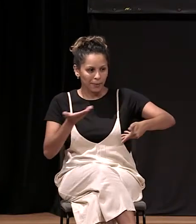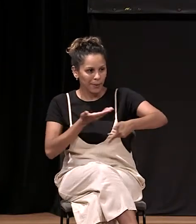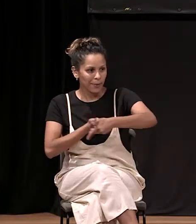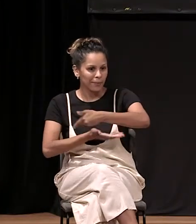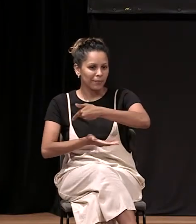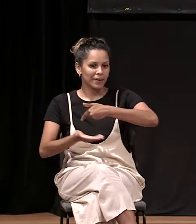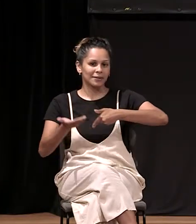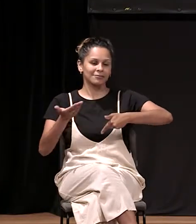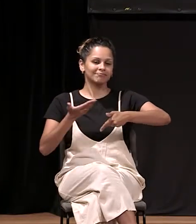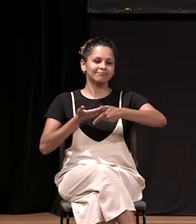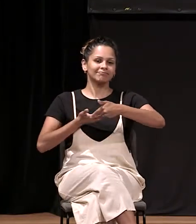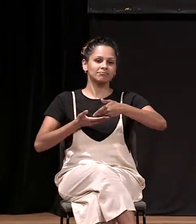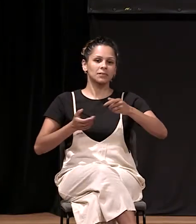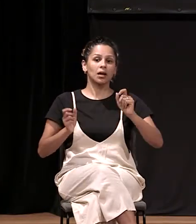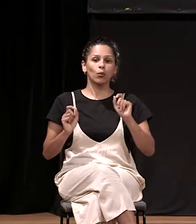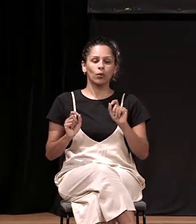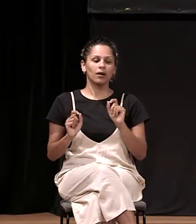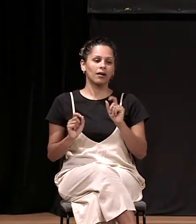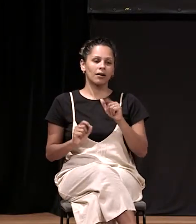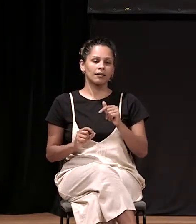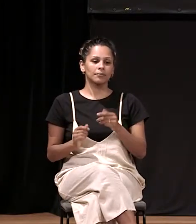olha, não que a gente vá